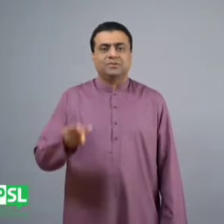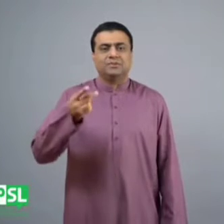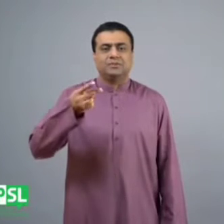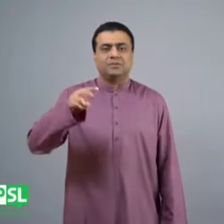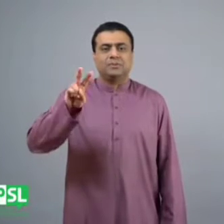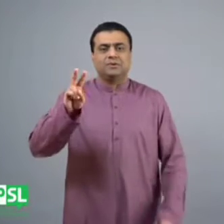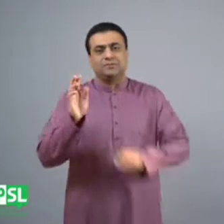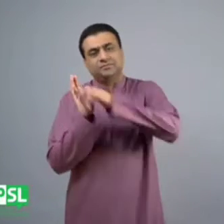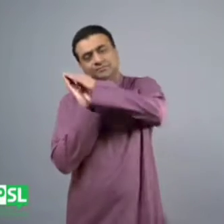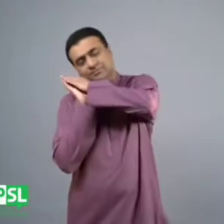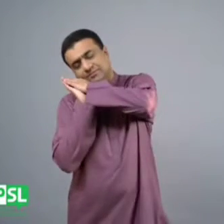Double bed.